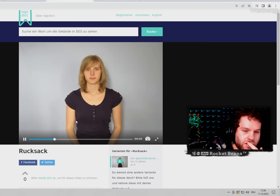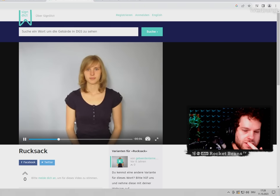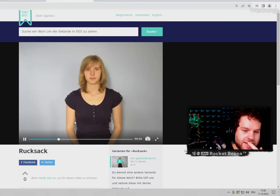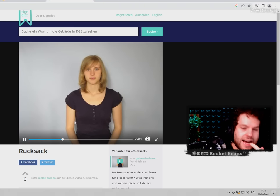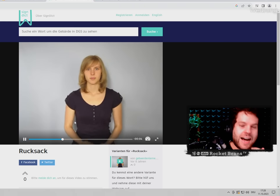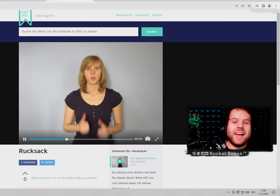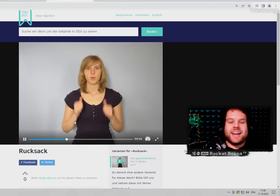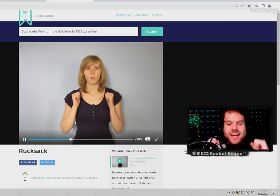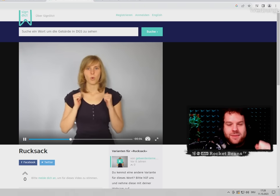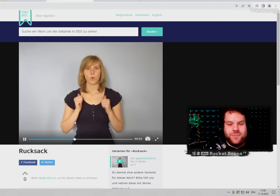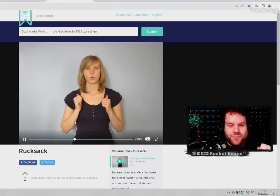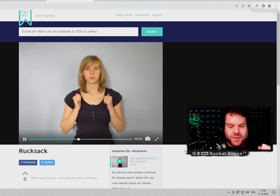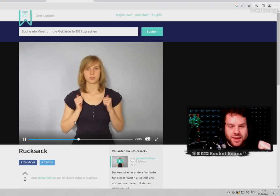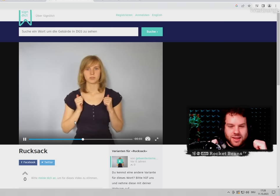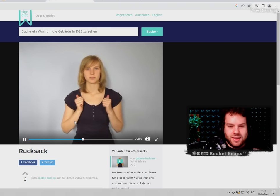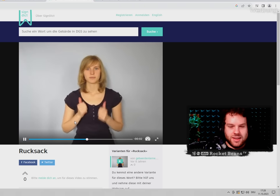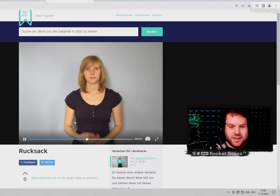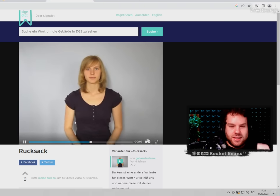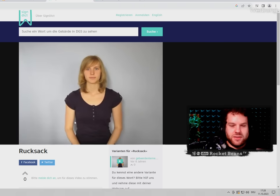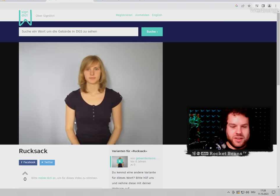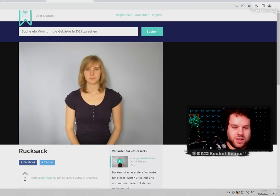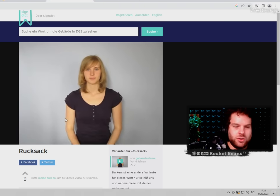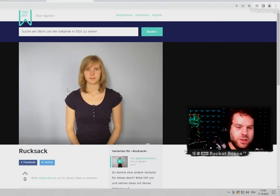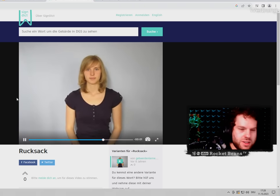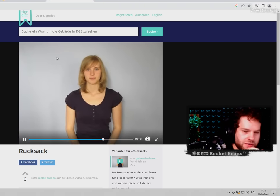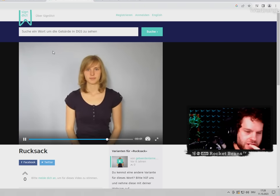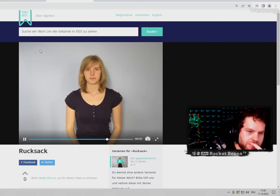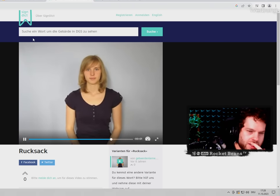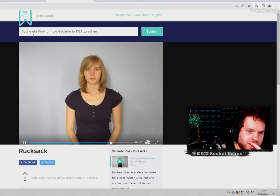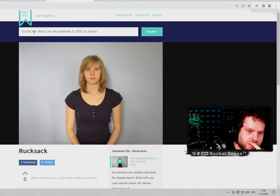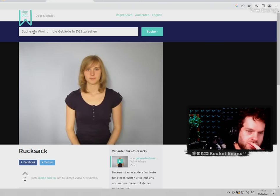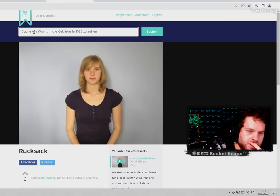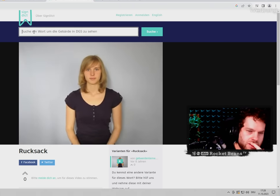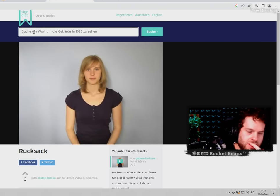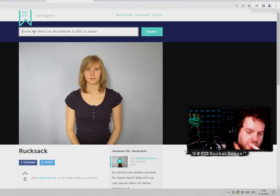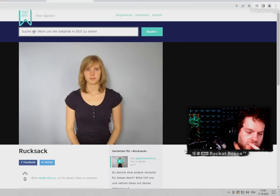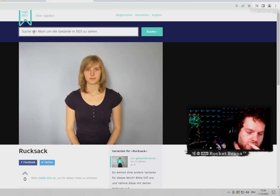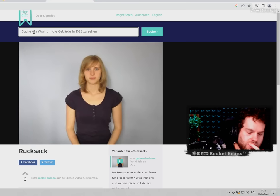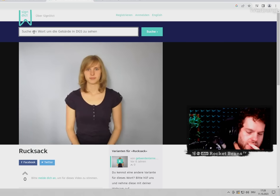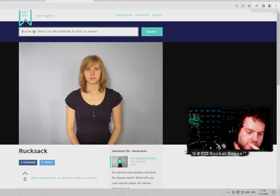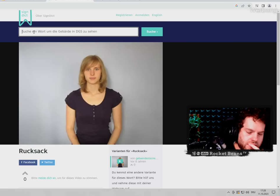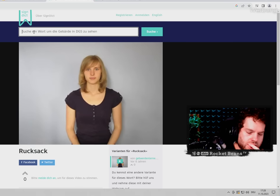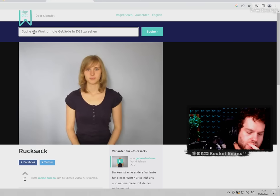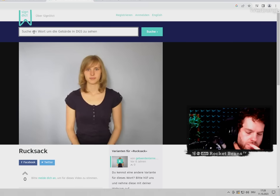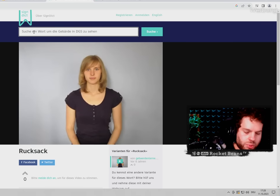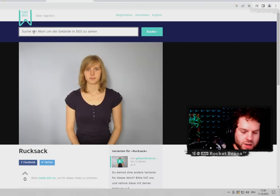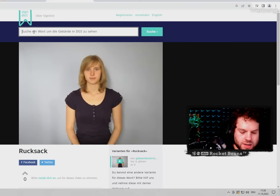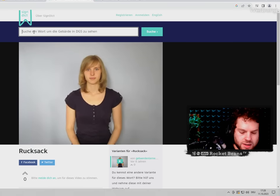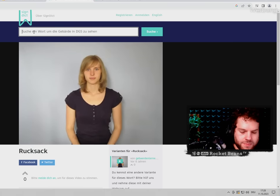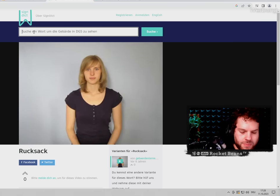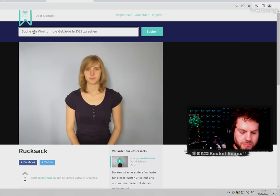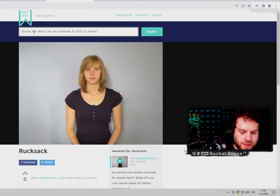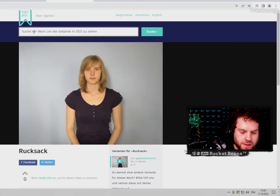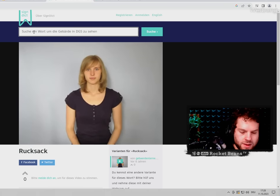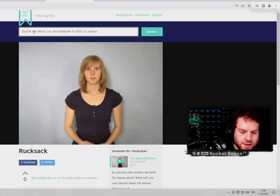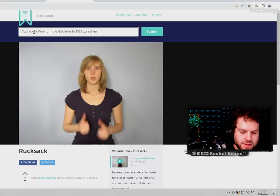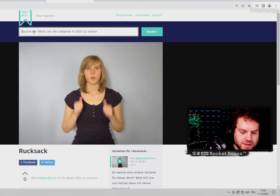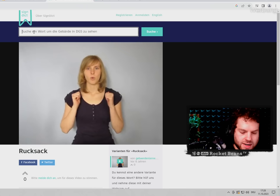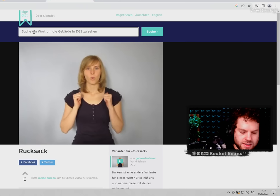Rucksack, ah ja, geil. Finde ich gut, gefällt mir richtig gut. Und dann Tasche, Beutel, Sack,